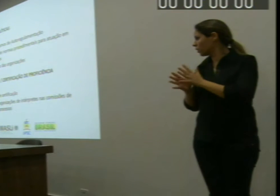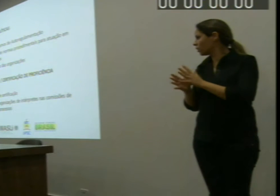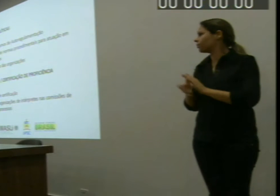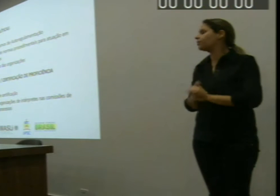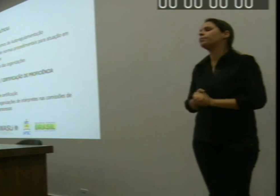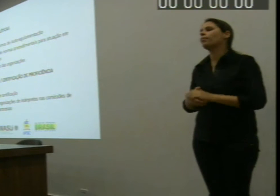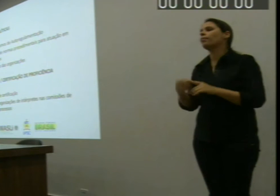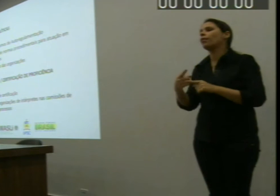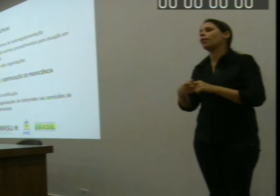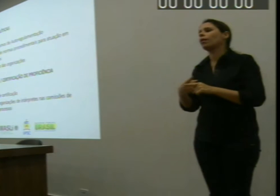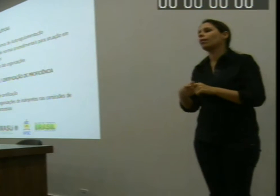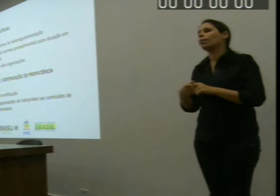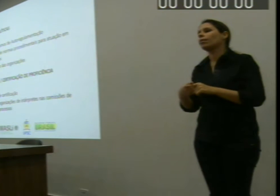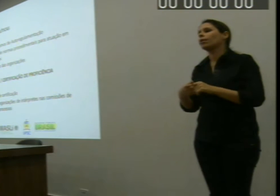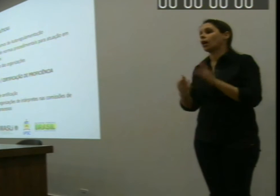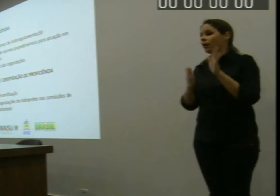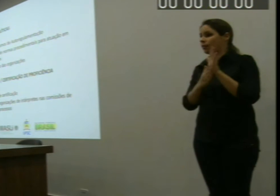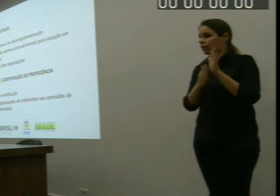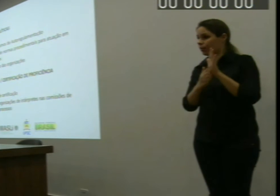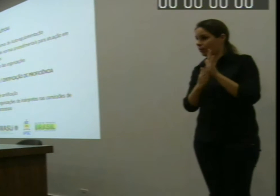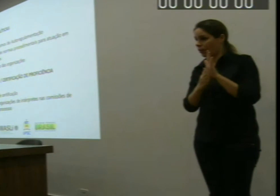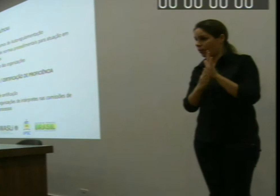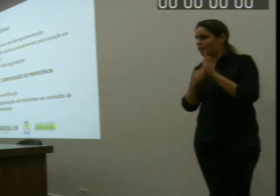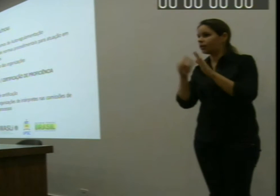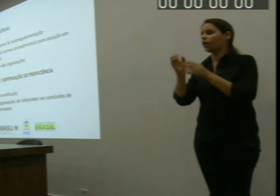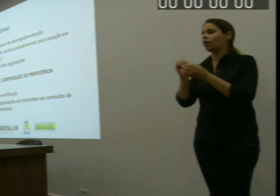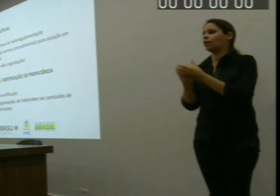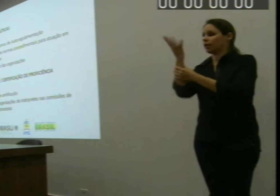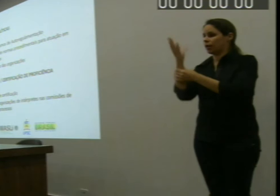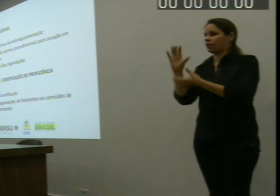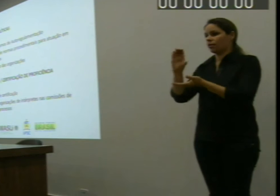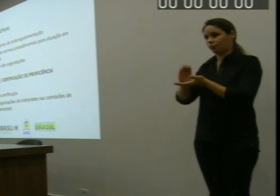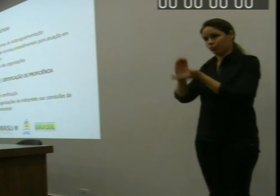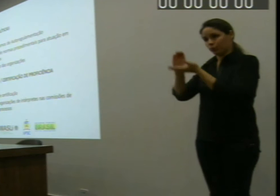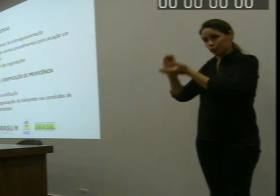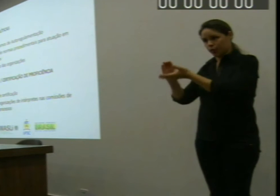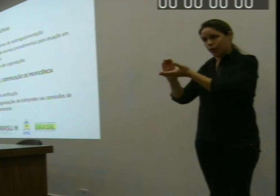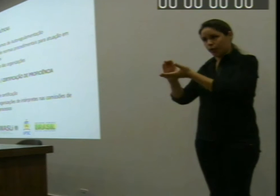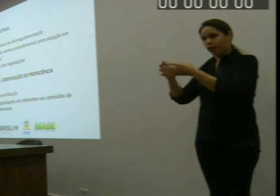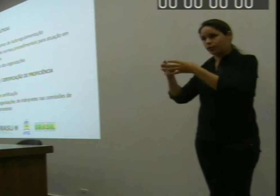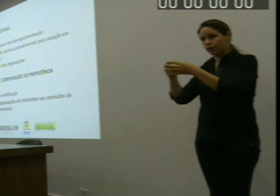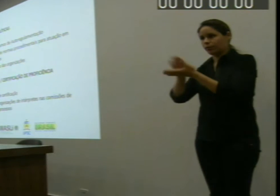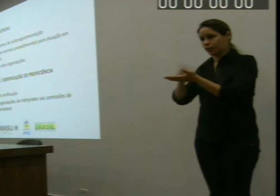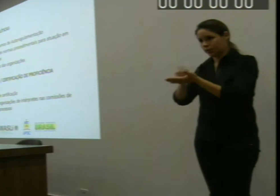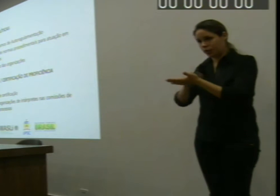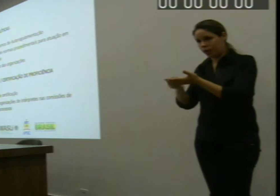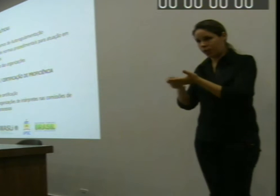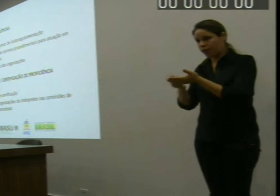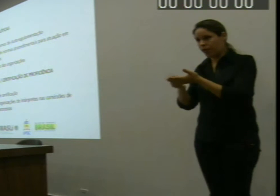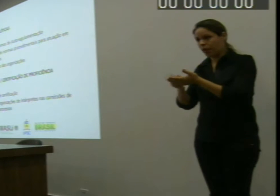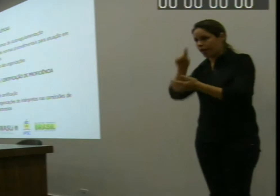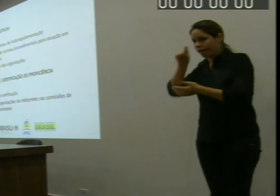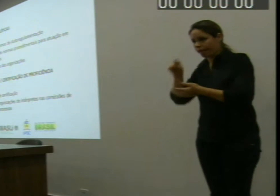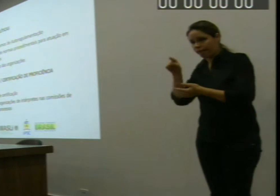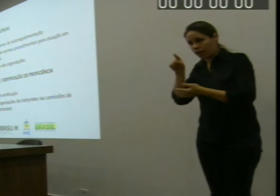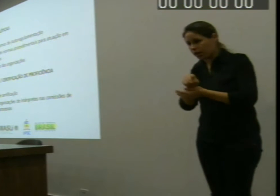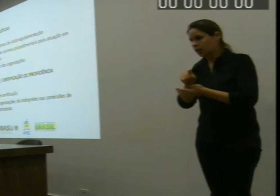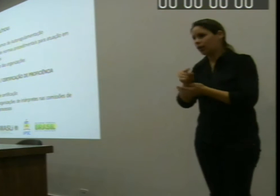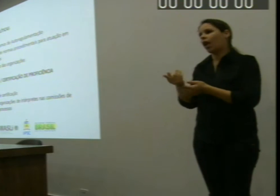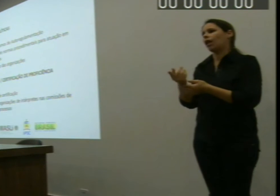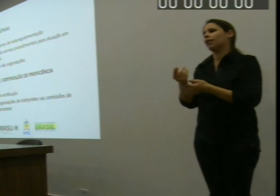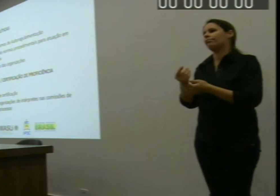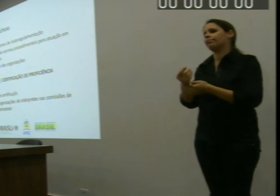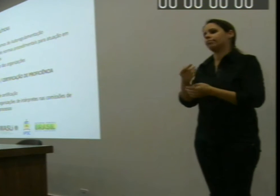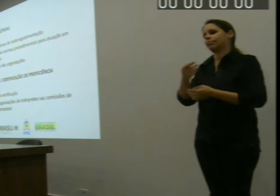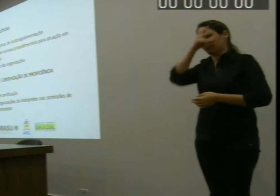ela foi vetada pela presidente da república quando dá sanção da lei que regulament que que que reconhece a profissão dos intérpretes de língua